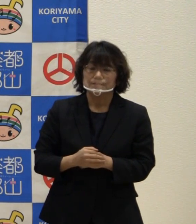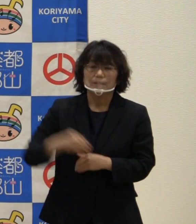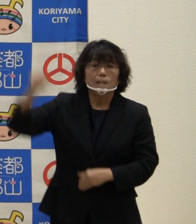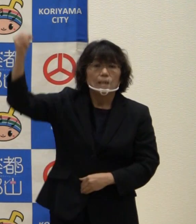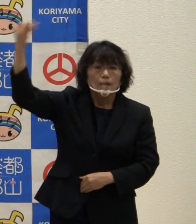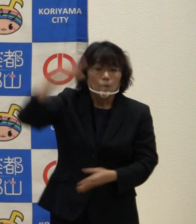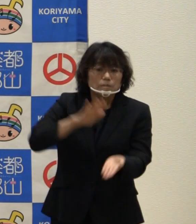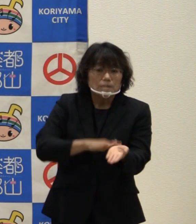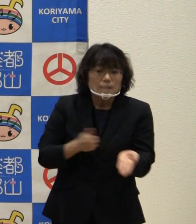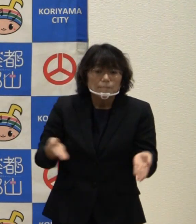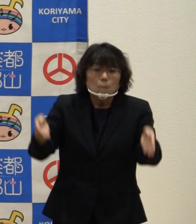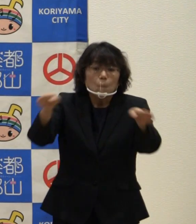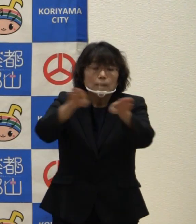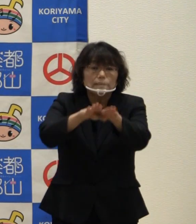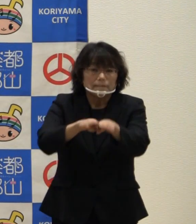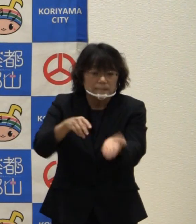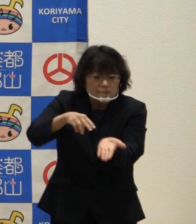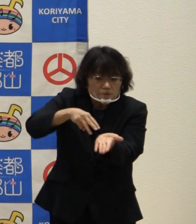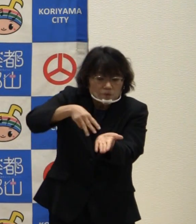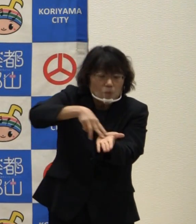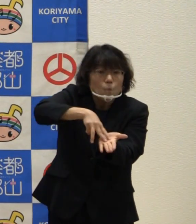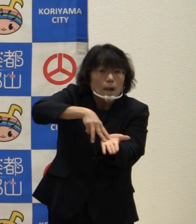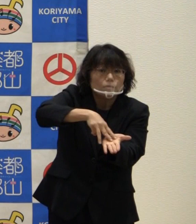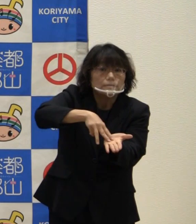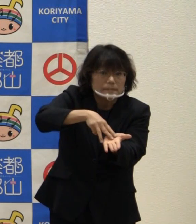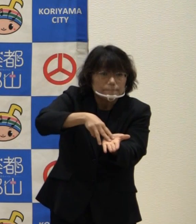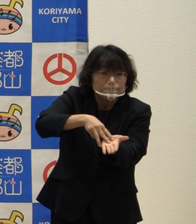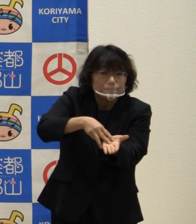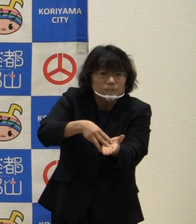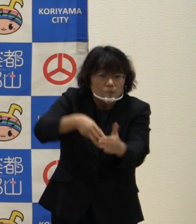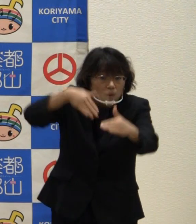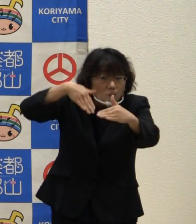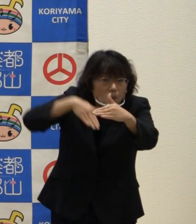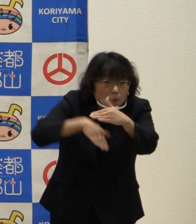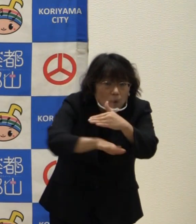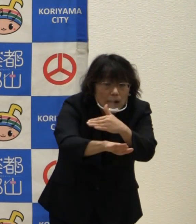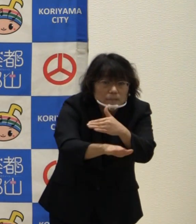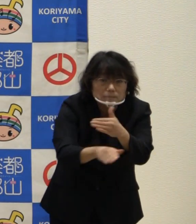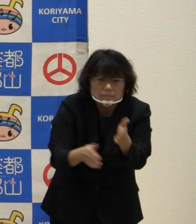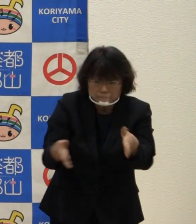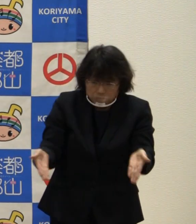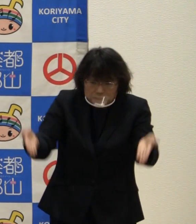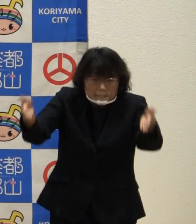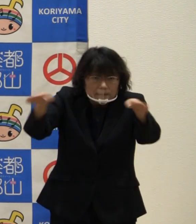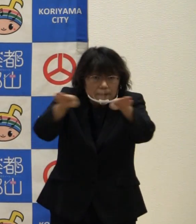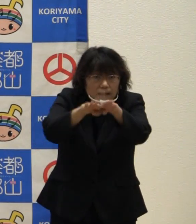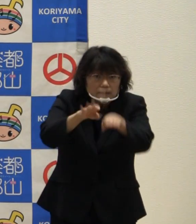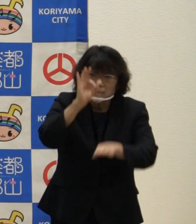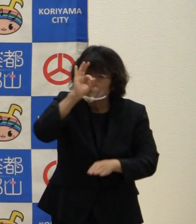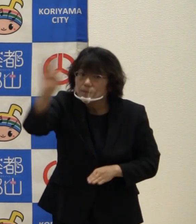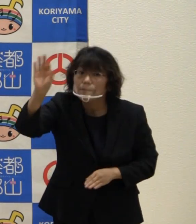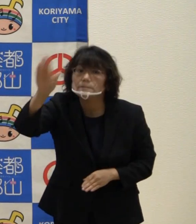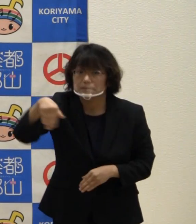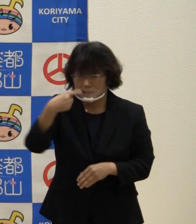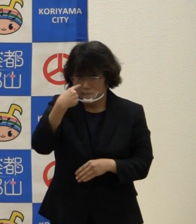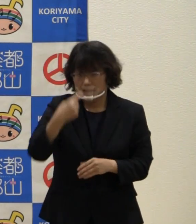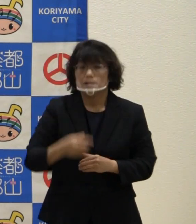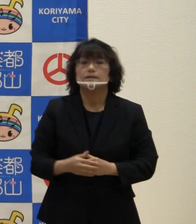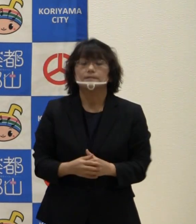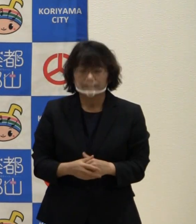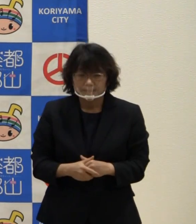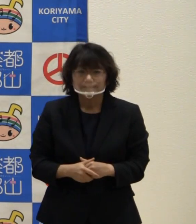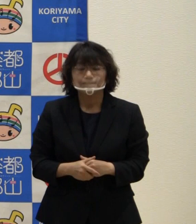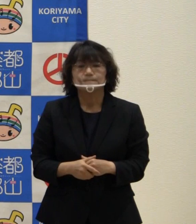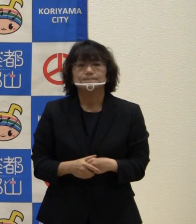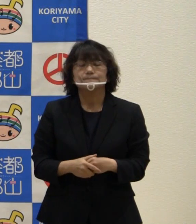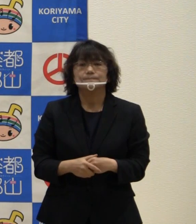装置がつきましたので、それを 見させていただきました。非